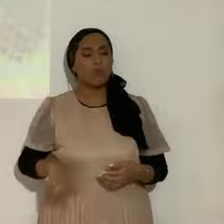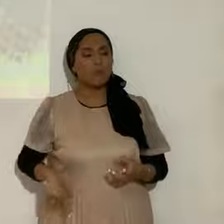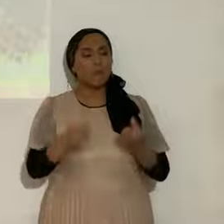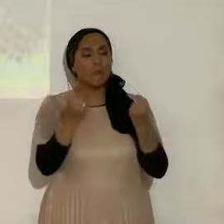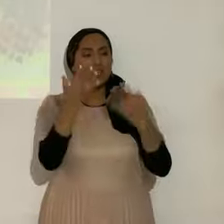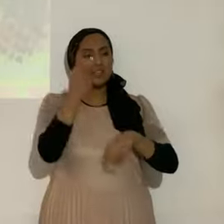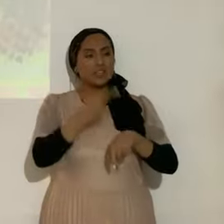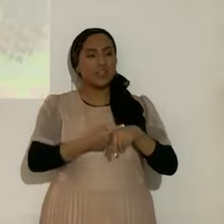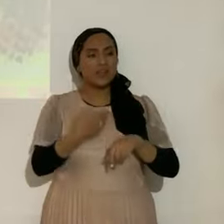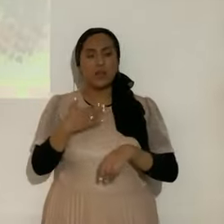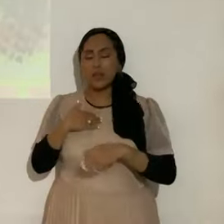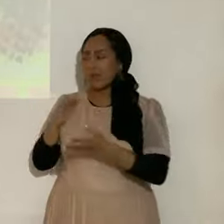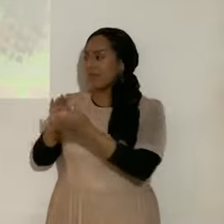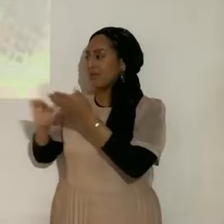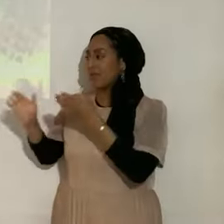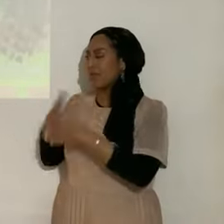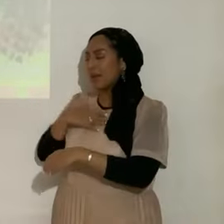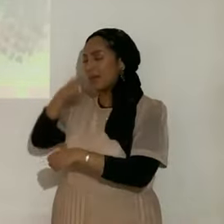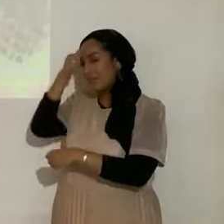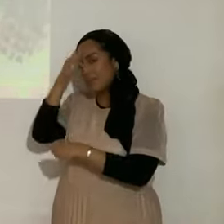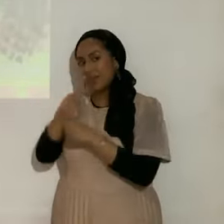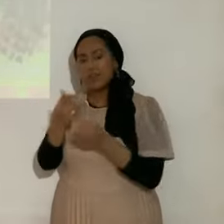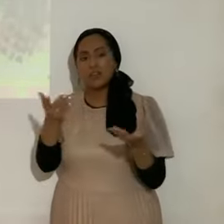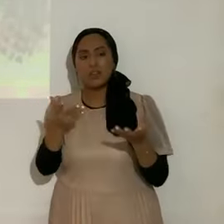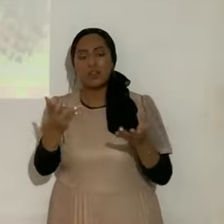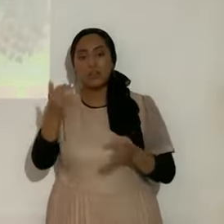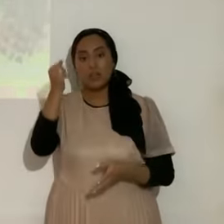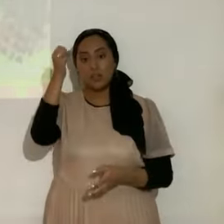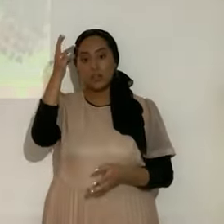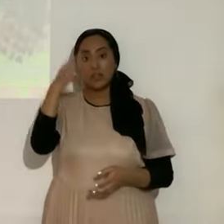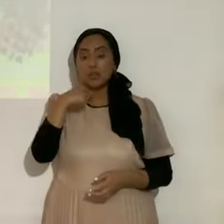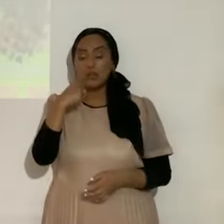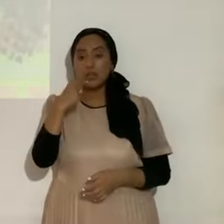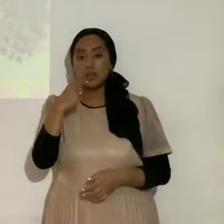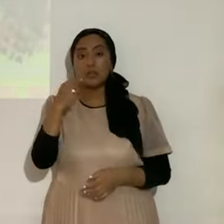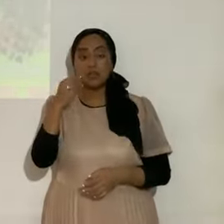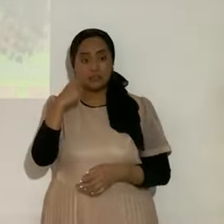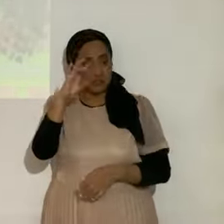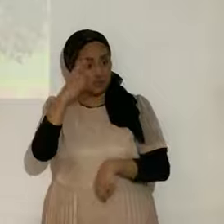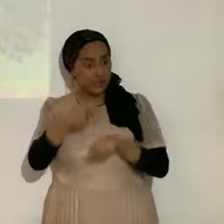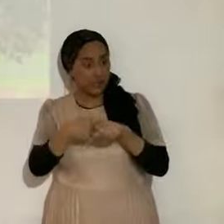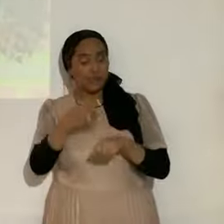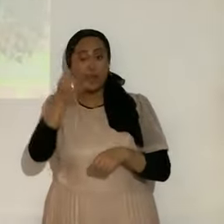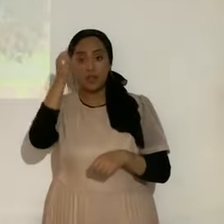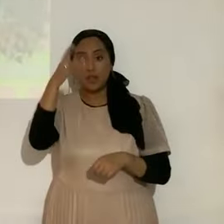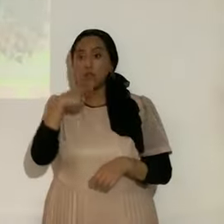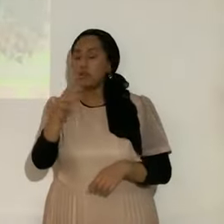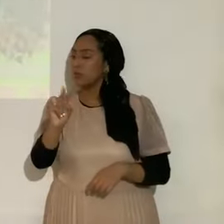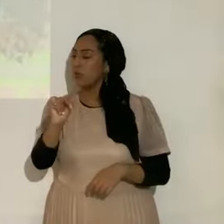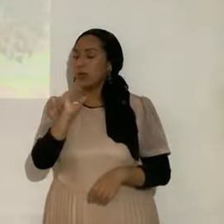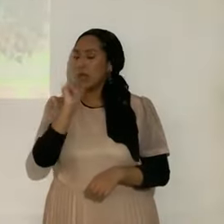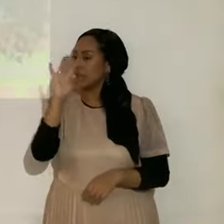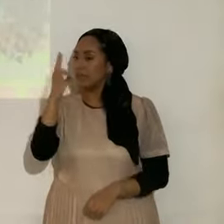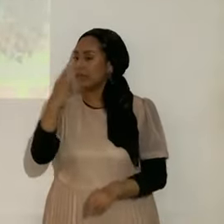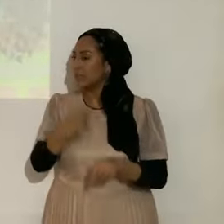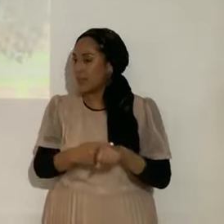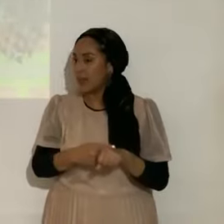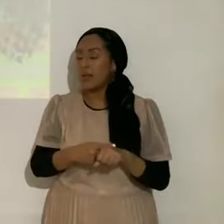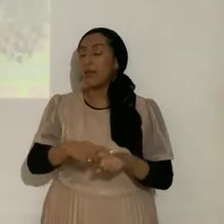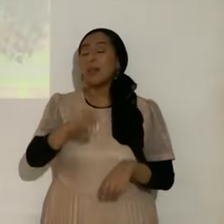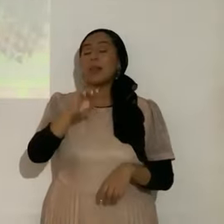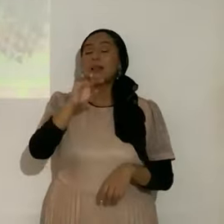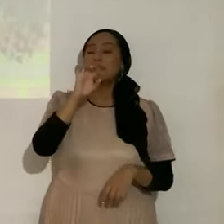hermano que peque contra mí? ¿Hasta siete? Yahshua HaMashiach le dijo, no te digo hasta siete,